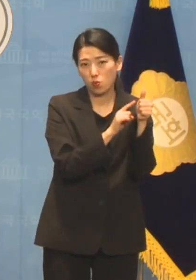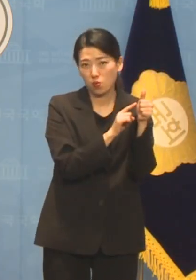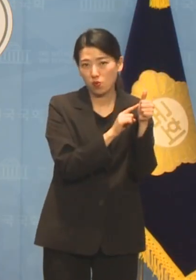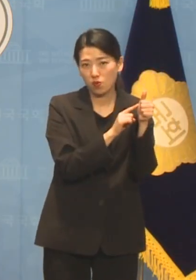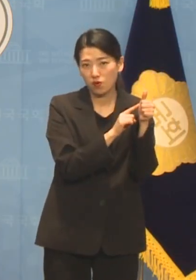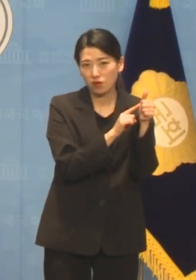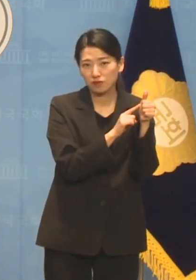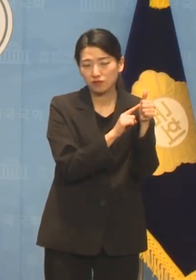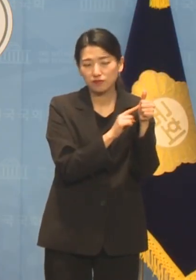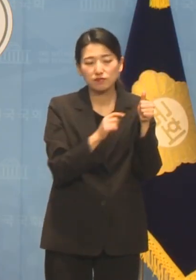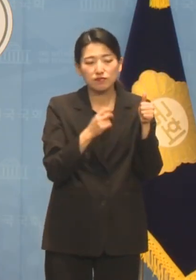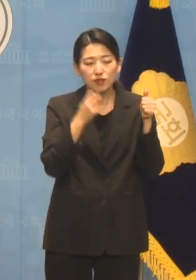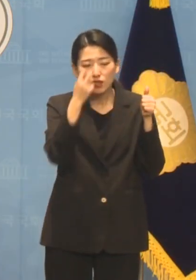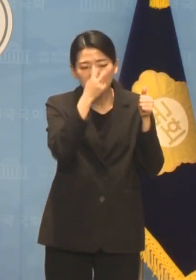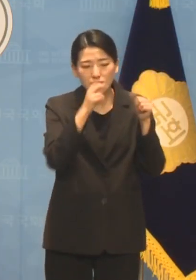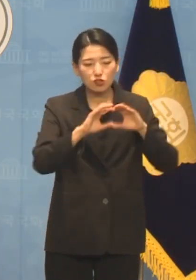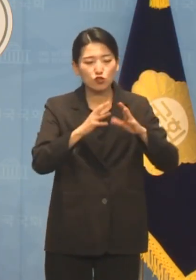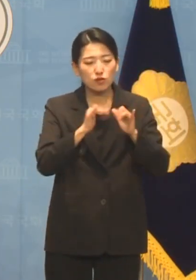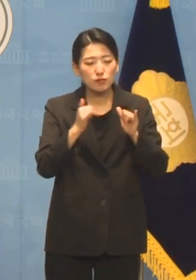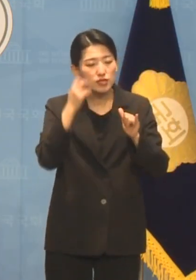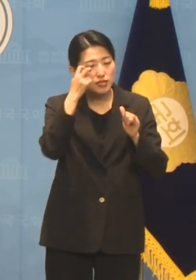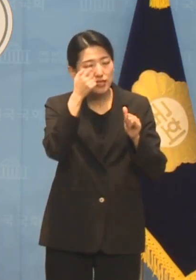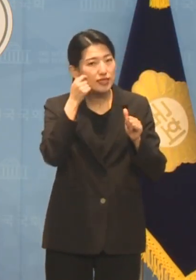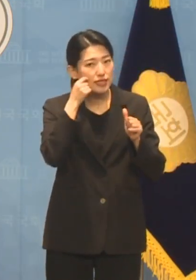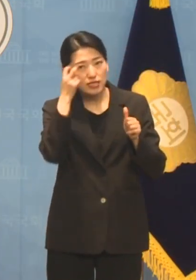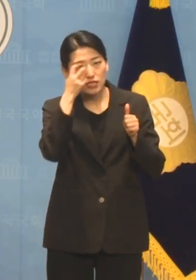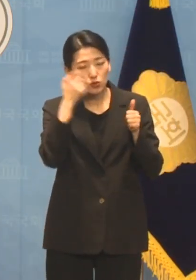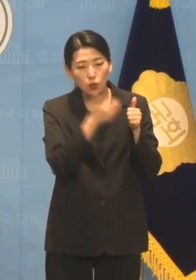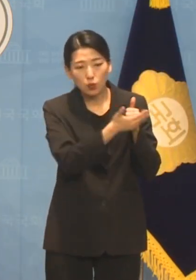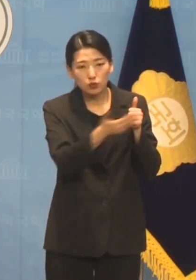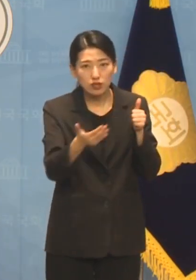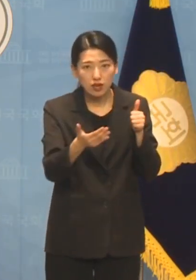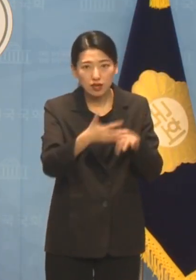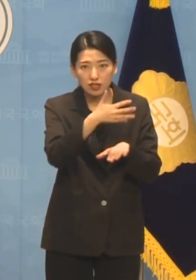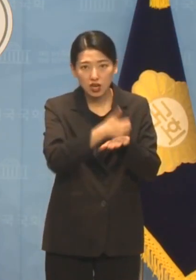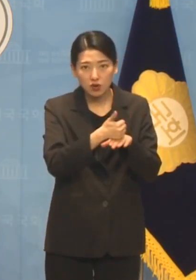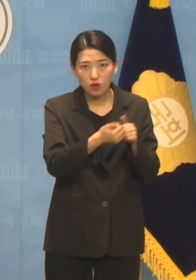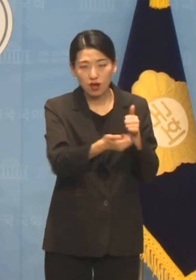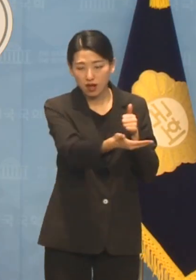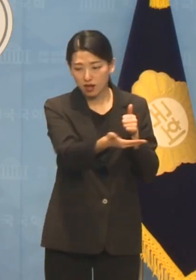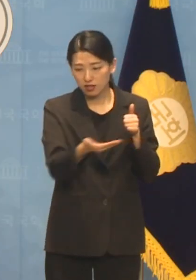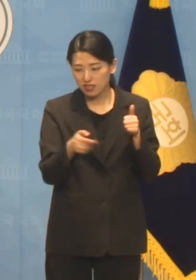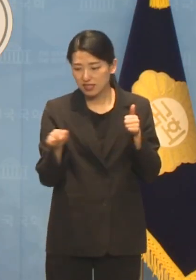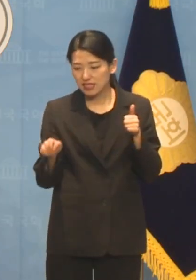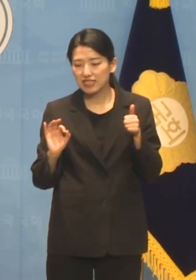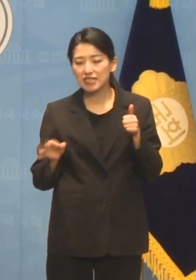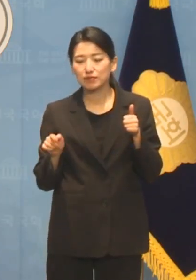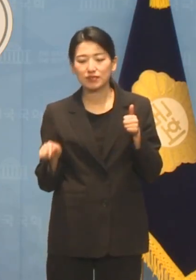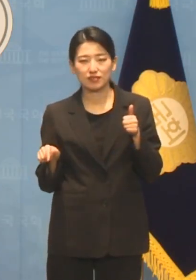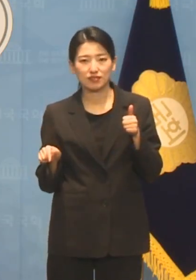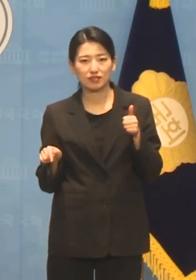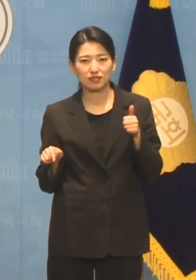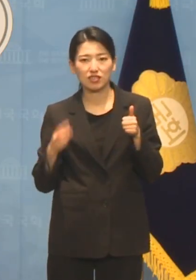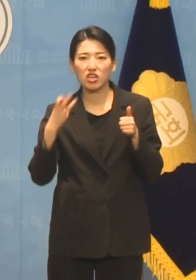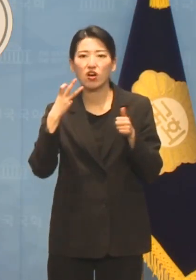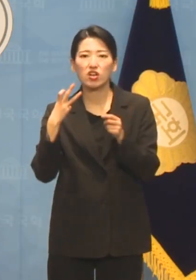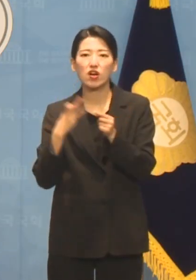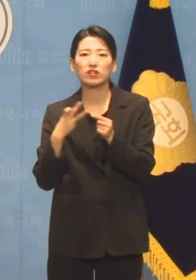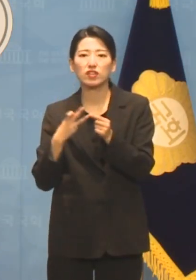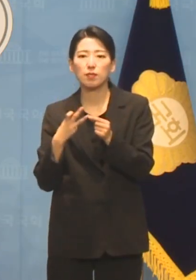걸친 비공표 여론조사 비용 3,300만 원을 김 씨가 냈다는 의혹을 확인하기 위한